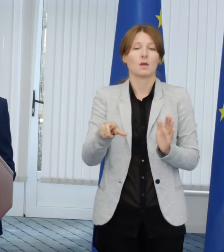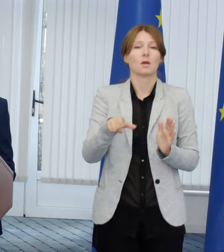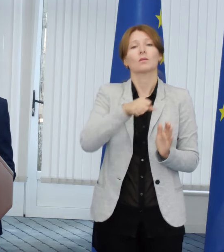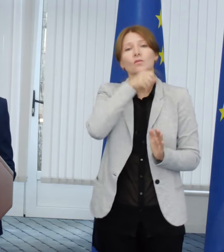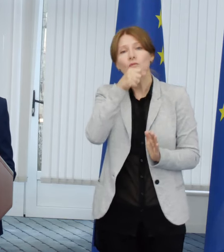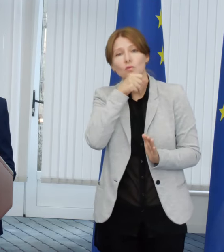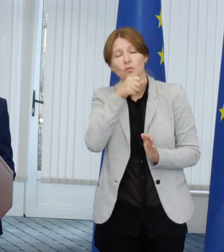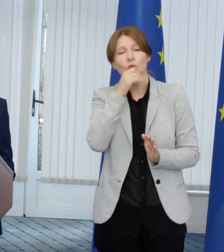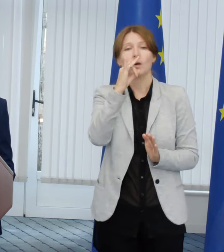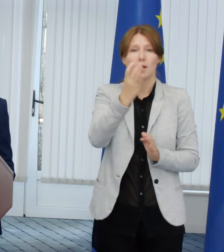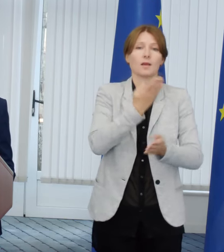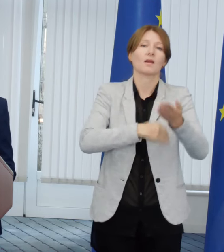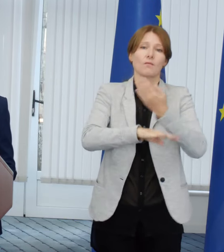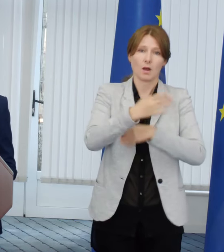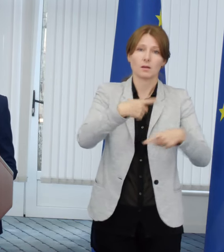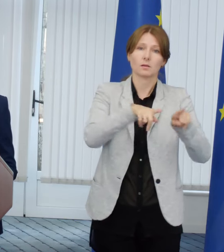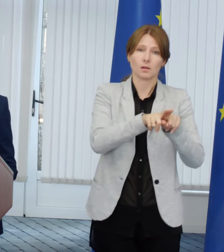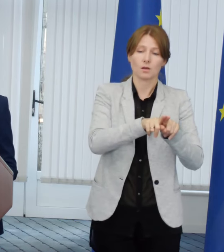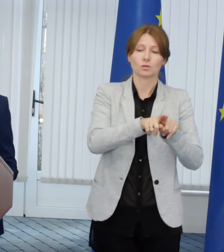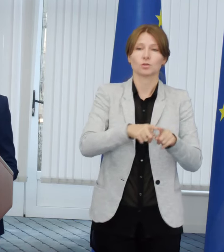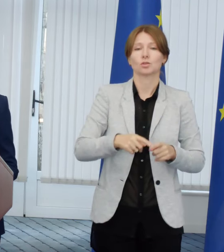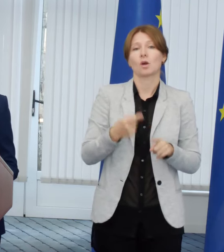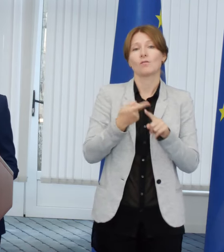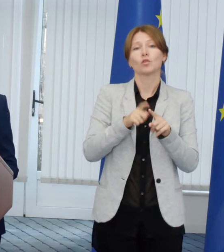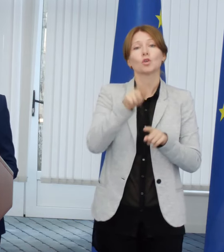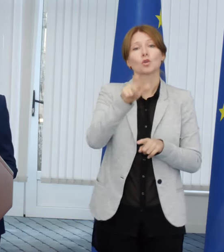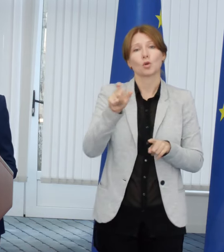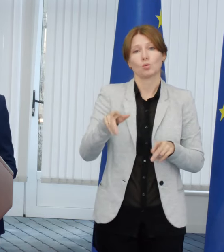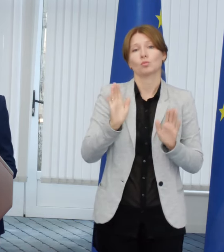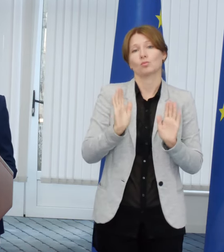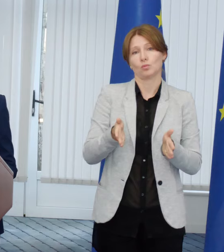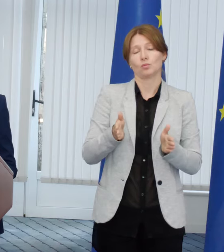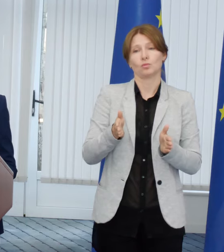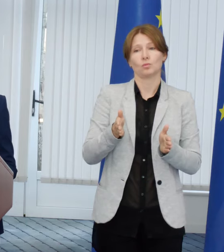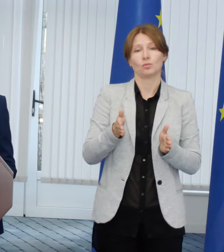în etate și cu dizabilități. Aceștia la fel sunt